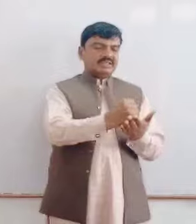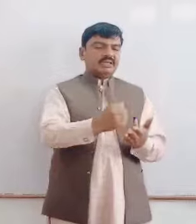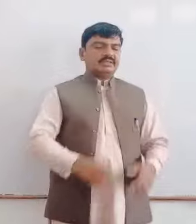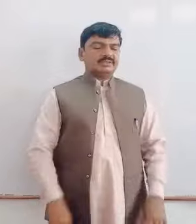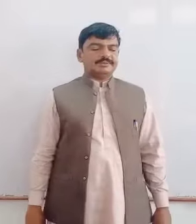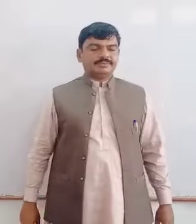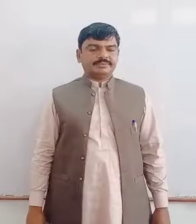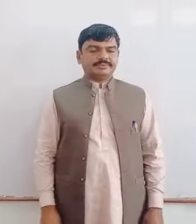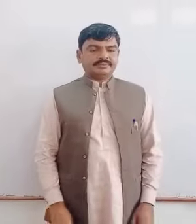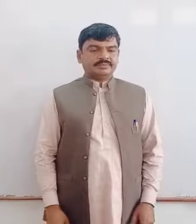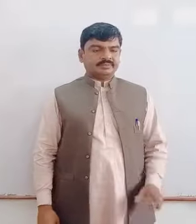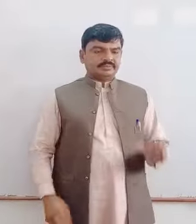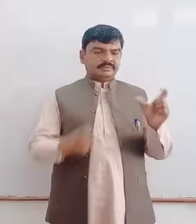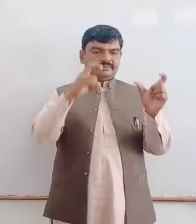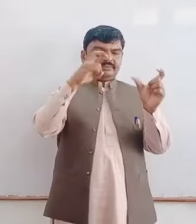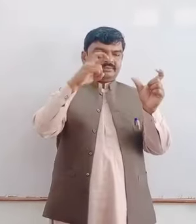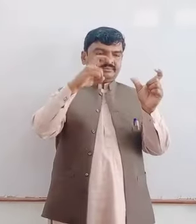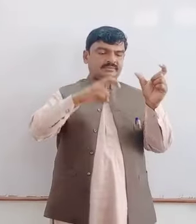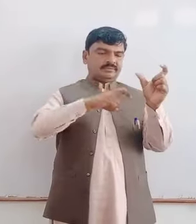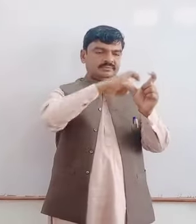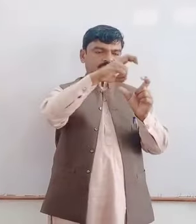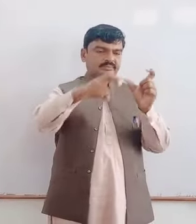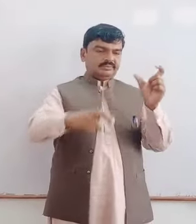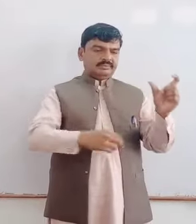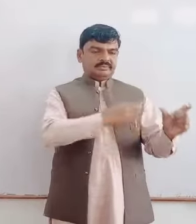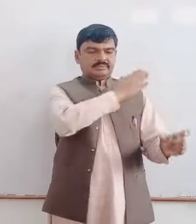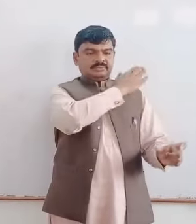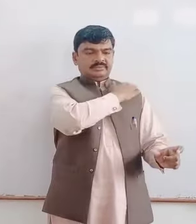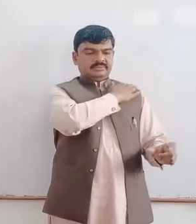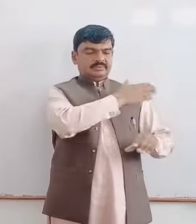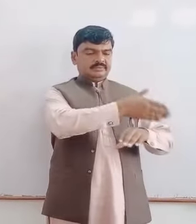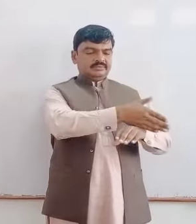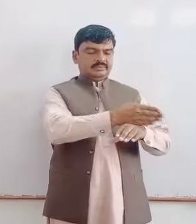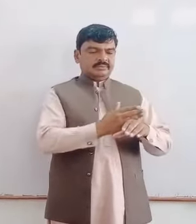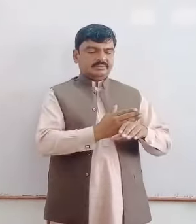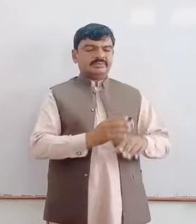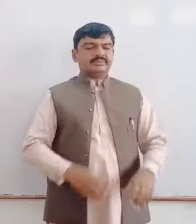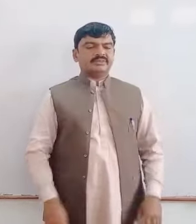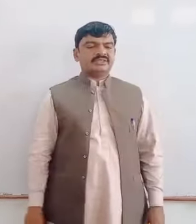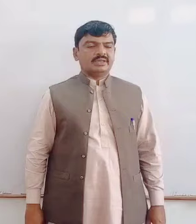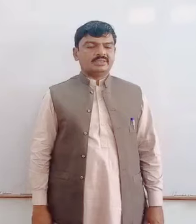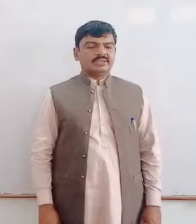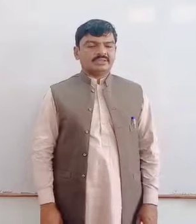ज़िकर, ज़िलहज, ज़िलहज,